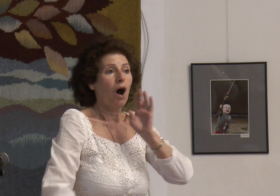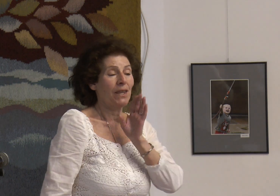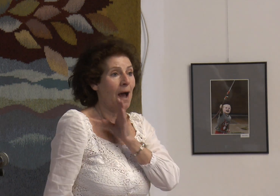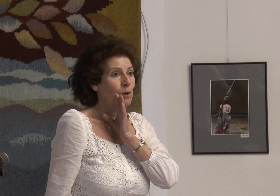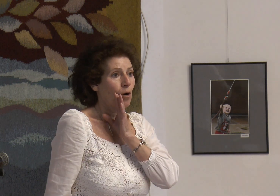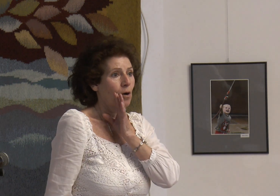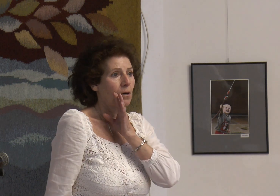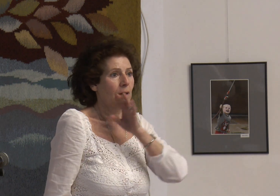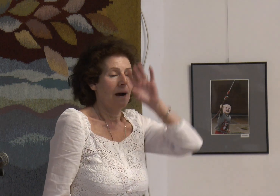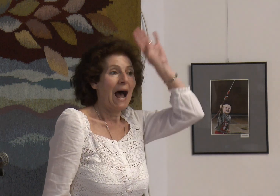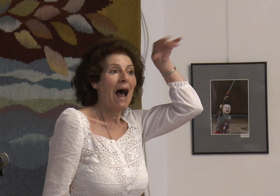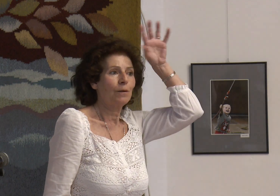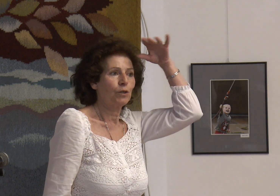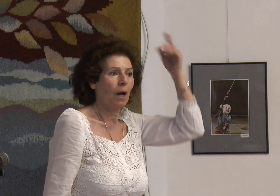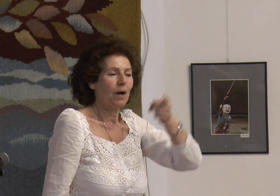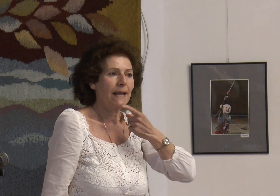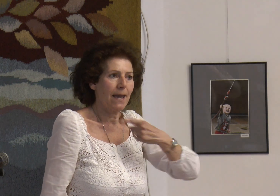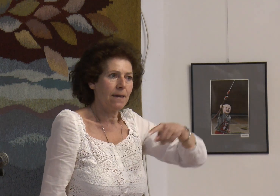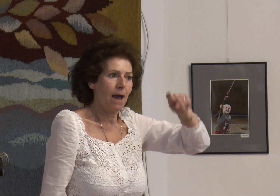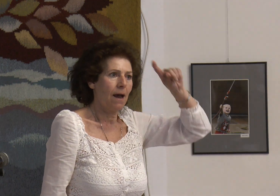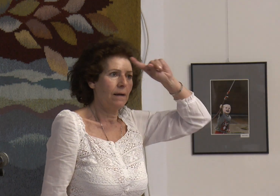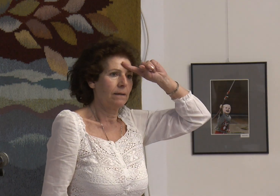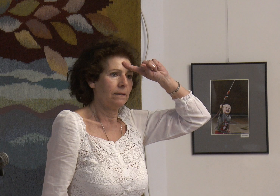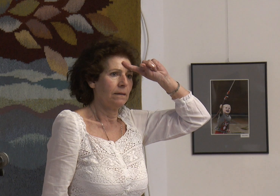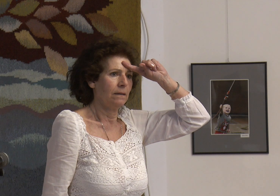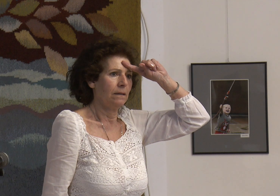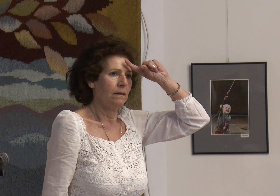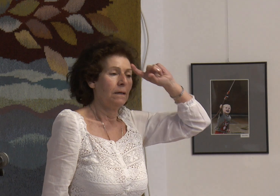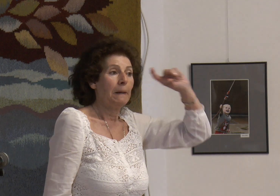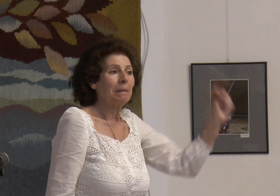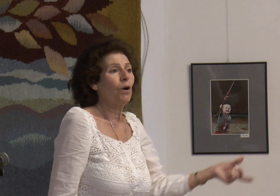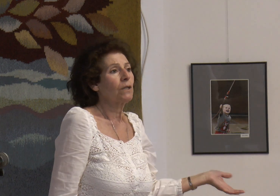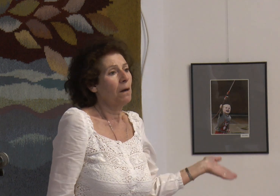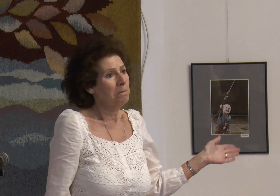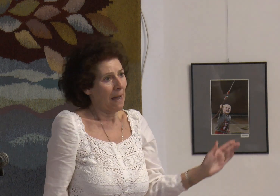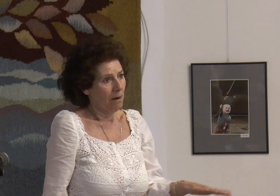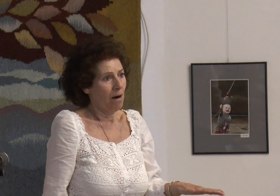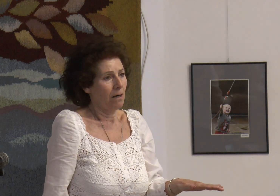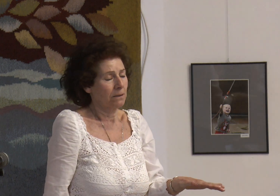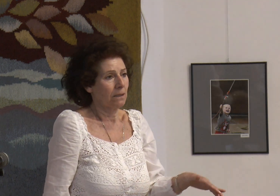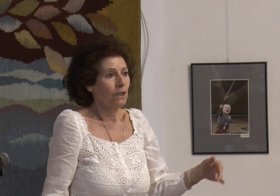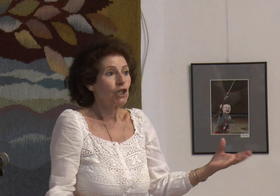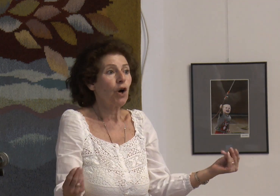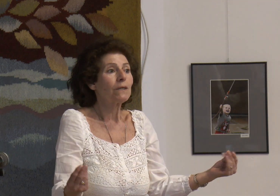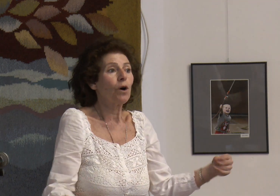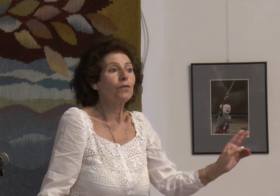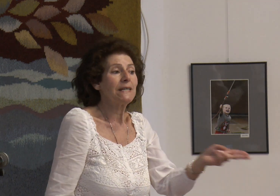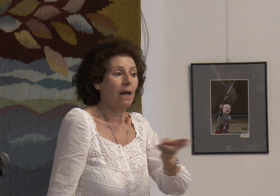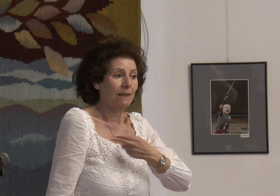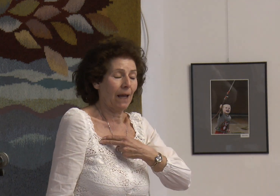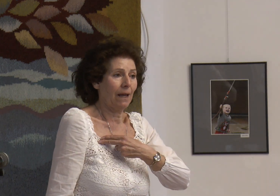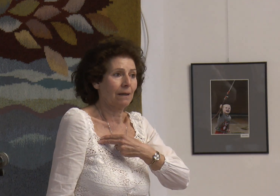Halott anyámról álmodtam az éjjel. Mióta meghalt,